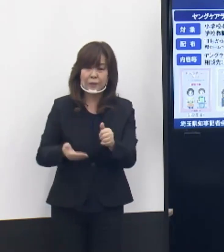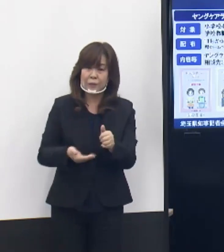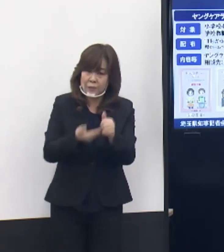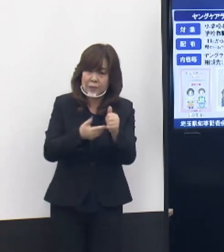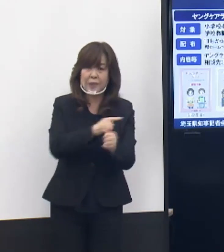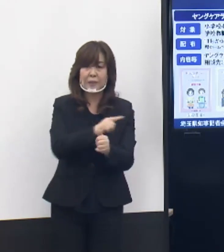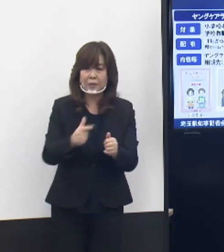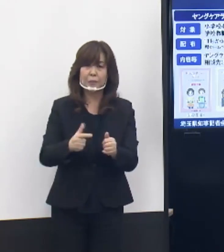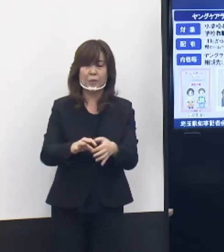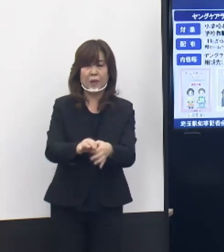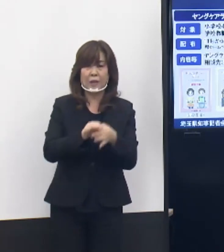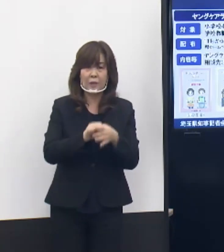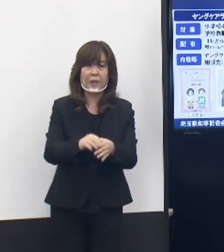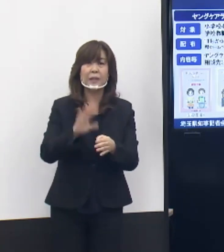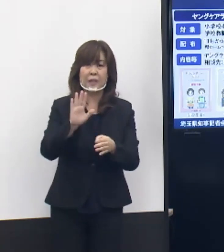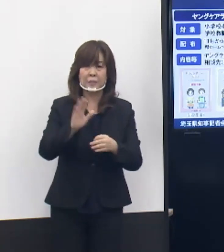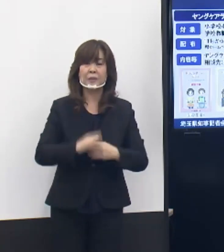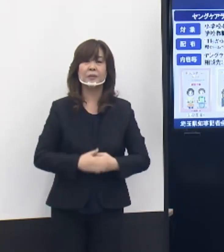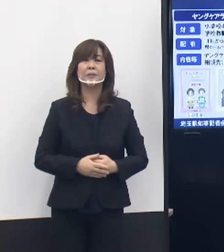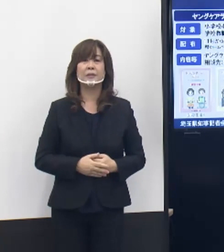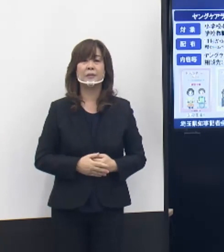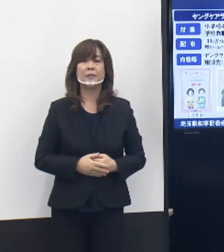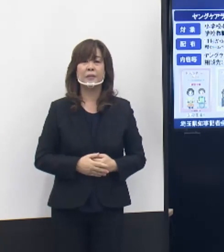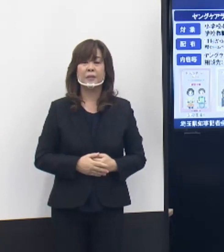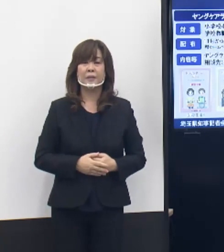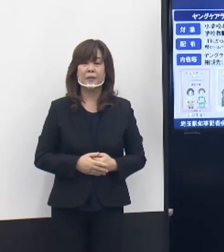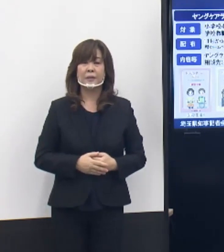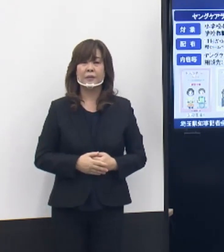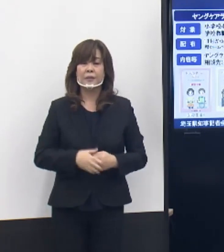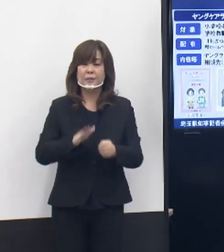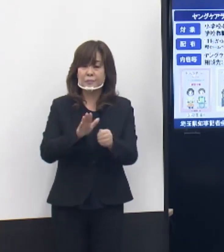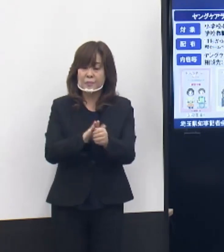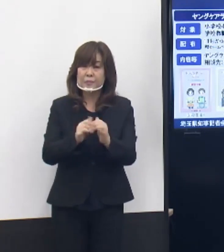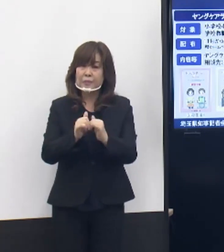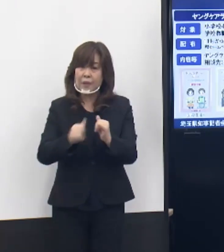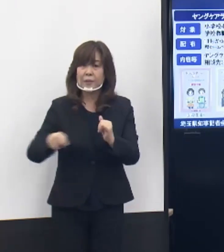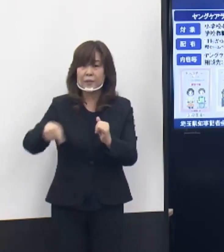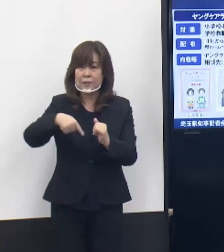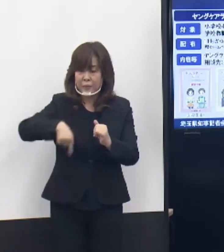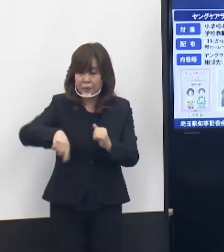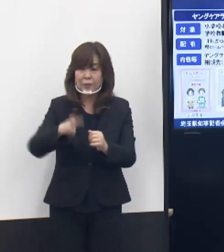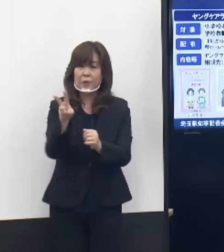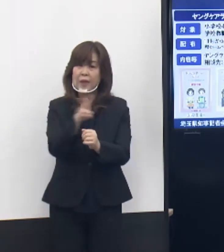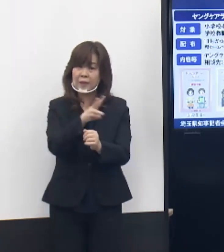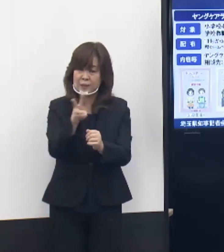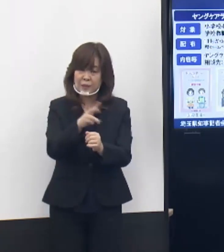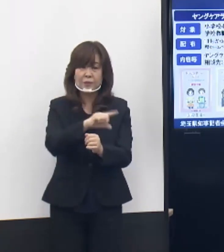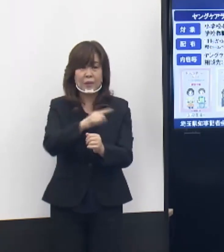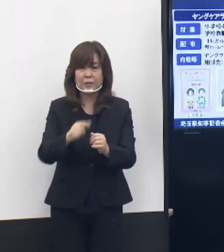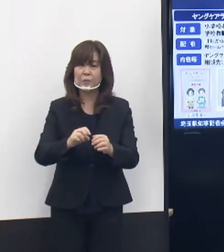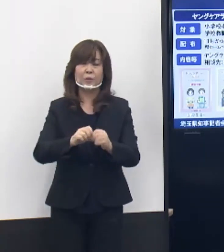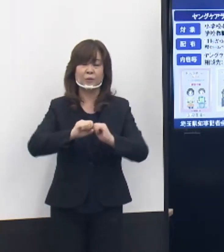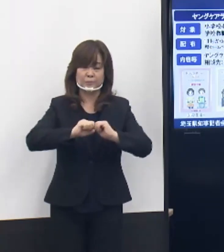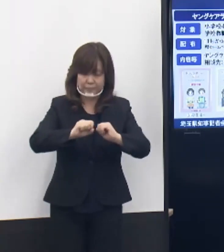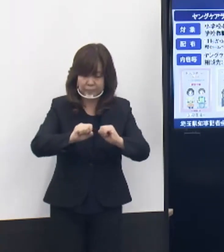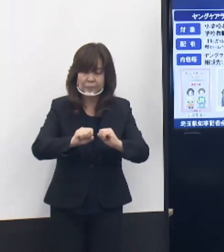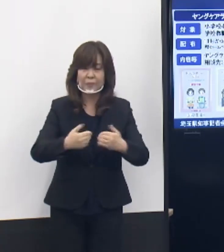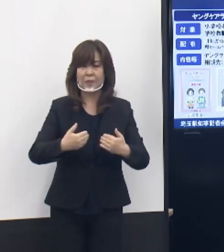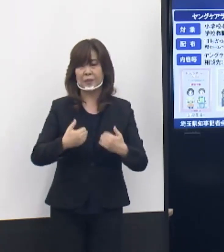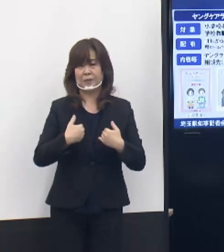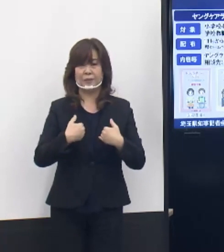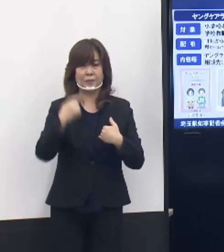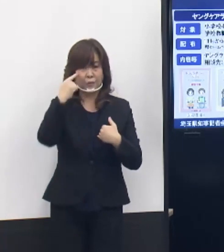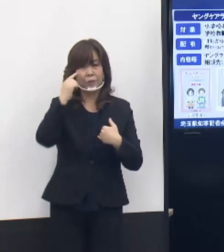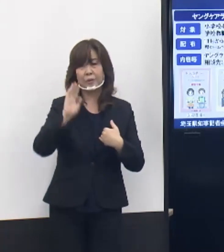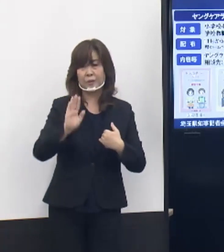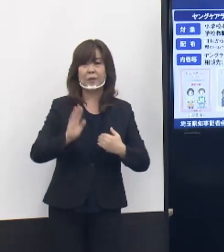る方々の研修の実施も行っていきたいというふうに思っています